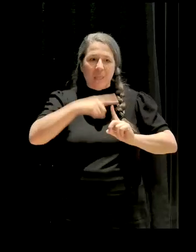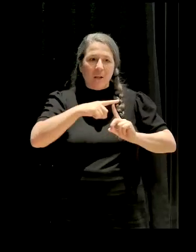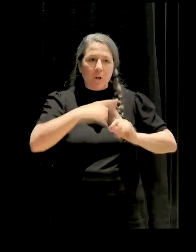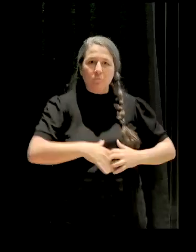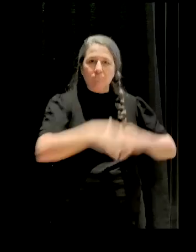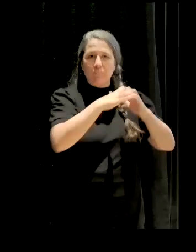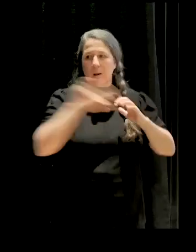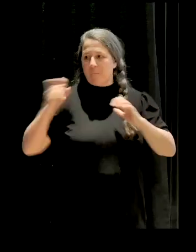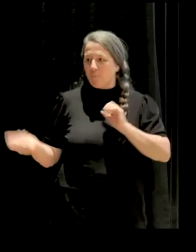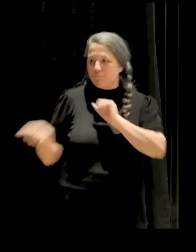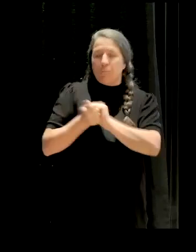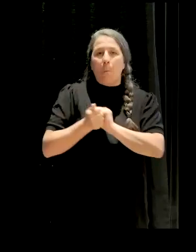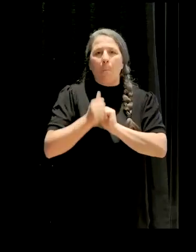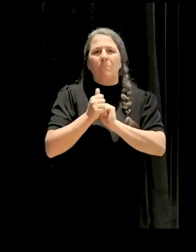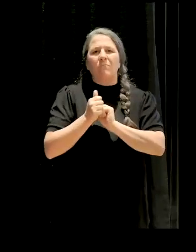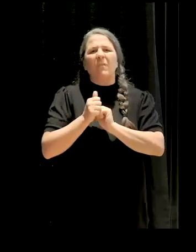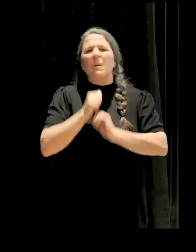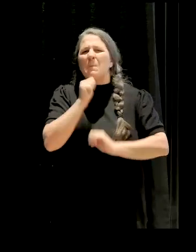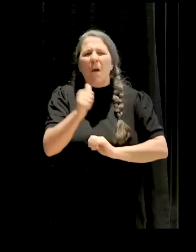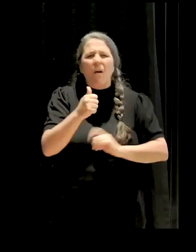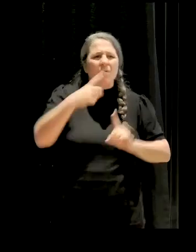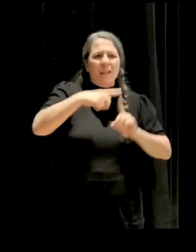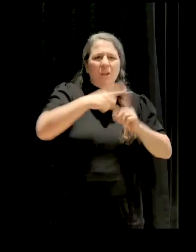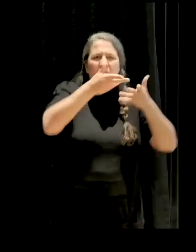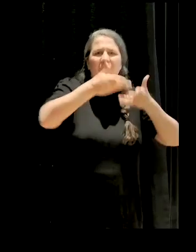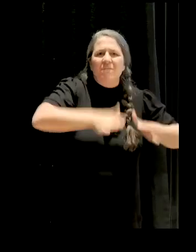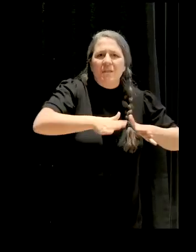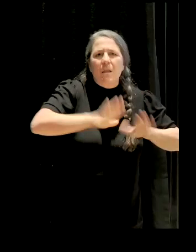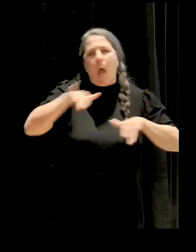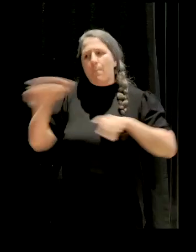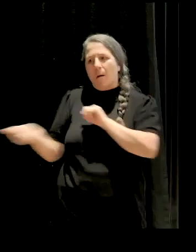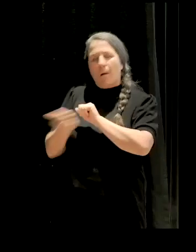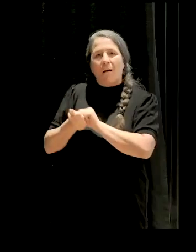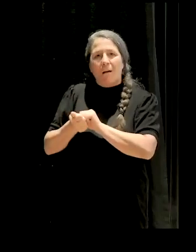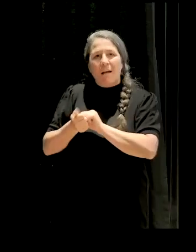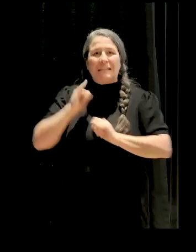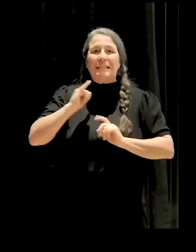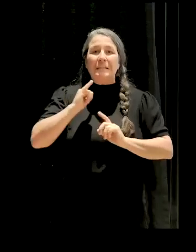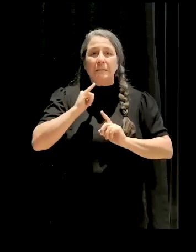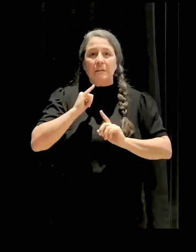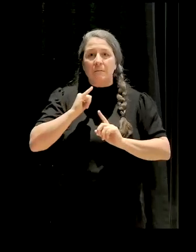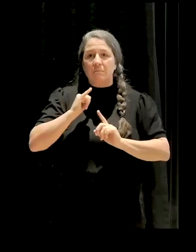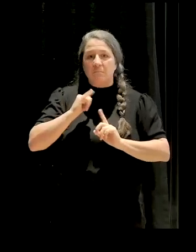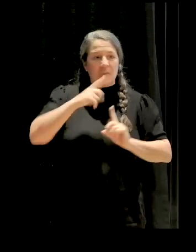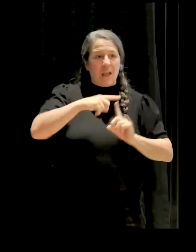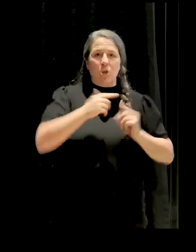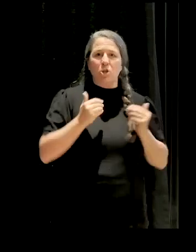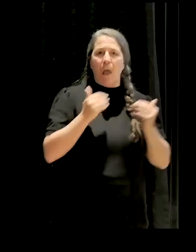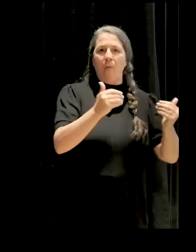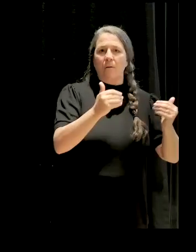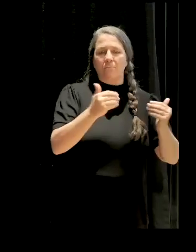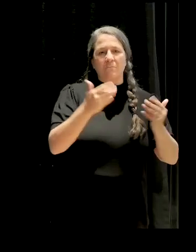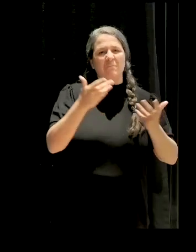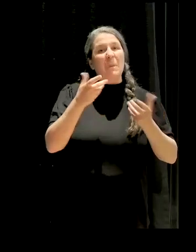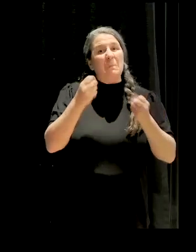la technologie est déjà prête. Si on fait pas ça, dans le fond, on court le risque de développer une technologie non adaptée qui va être rejetée par